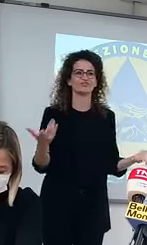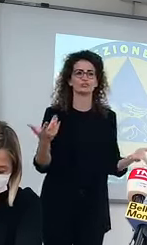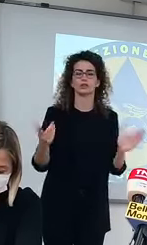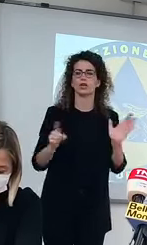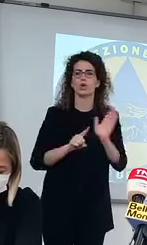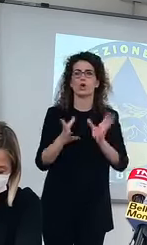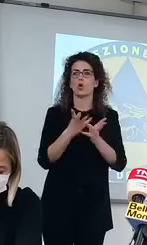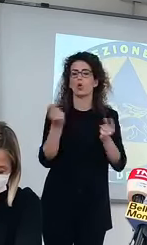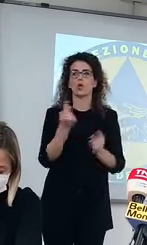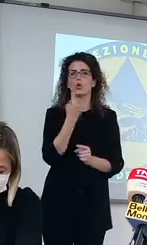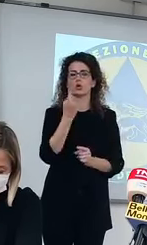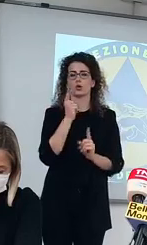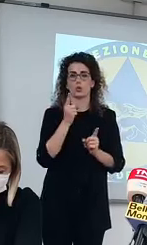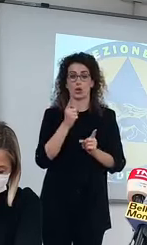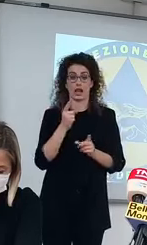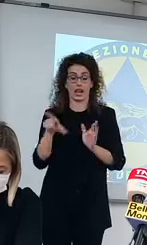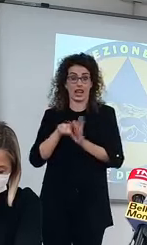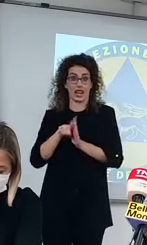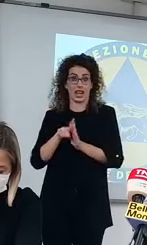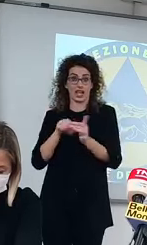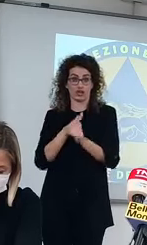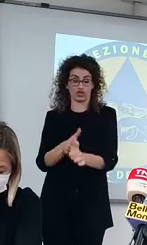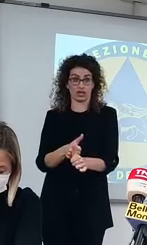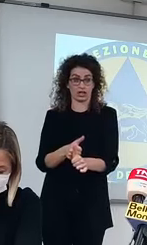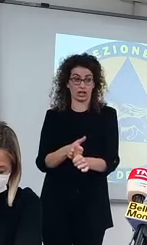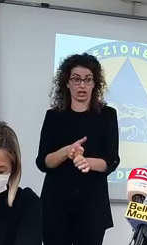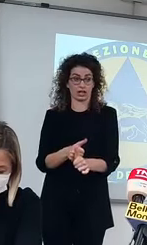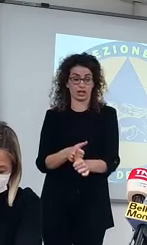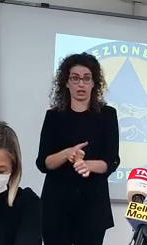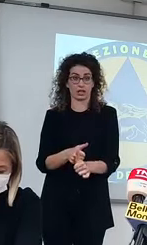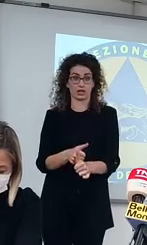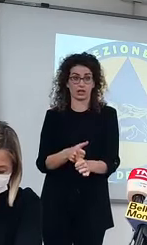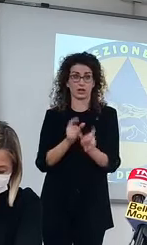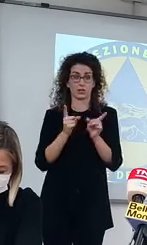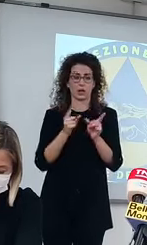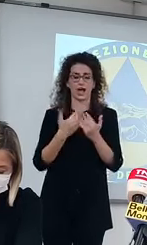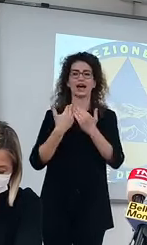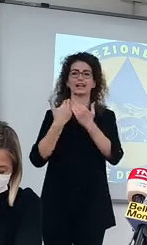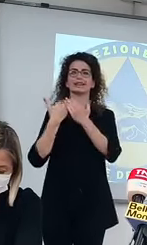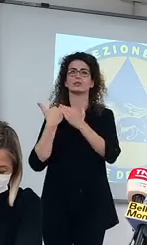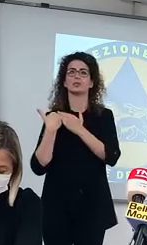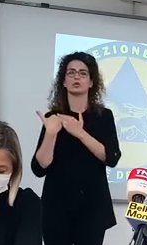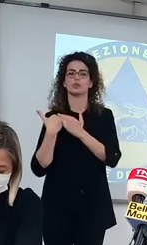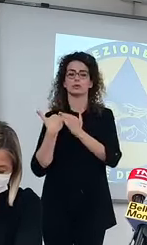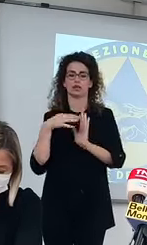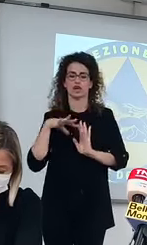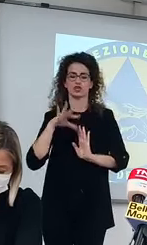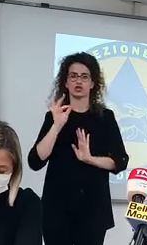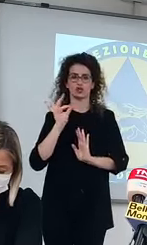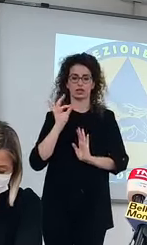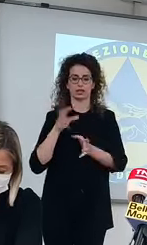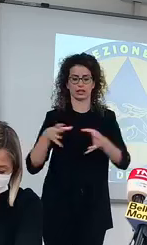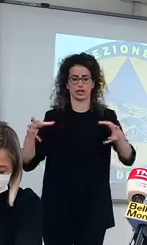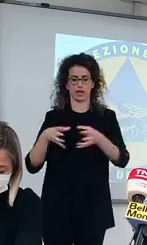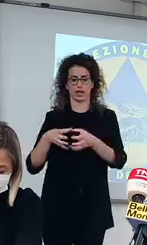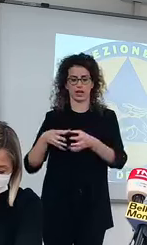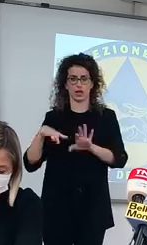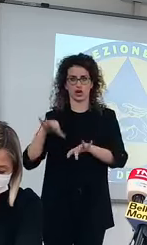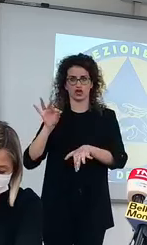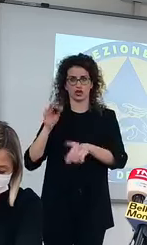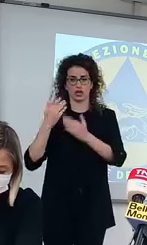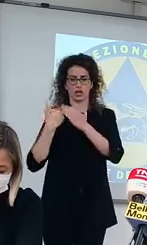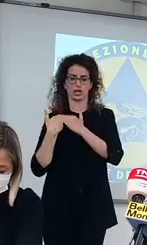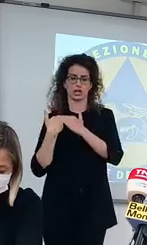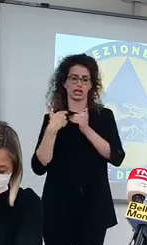è giuridicamente, come si vede, trasferire la responsabilità della decisione da un ente regolatore al